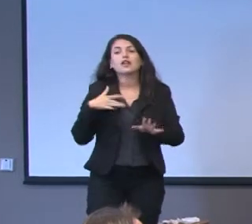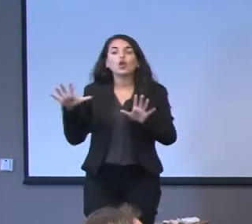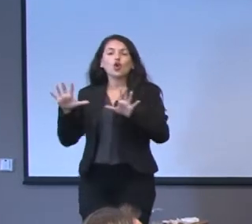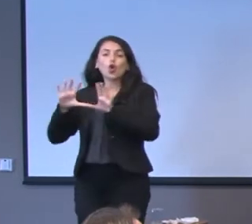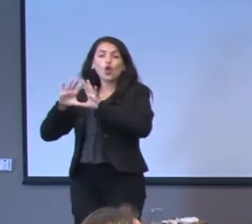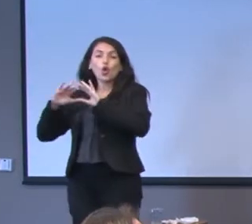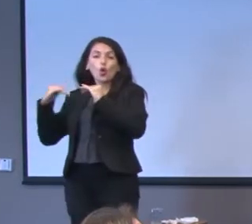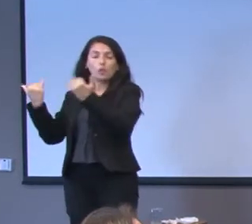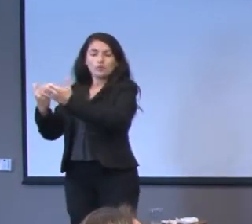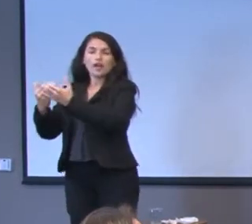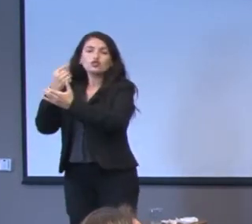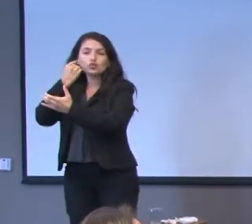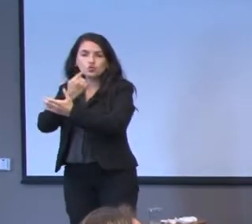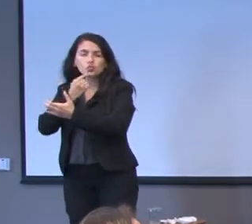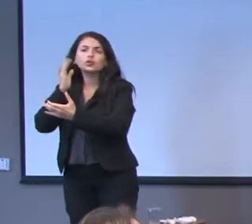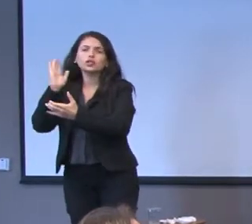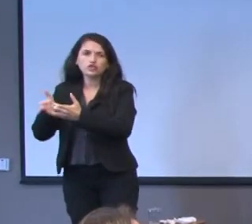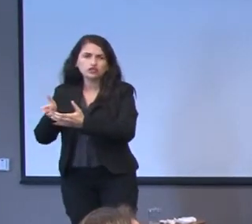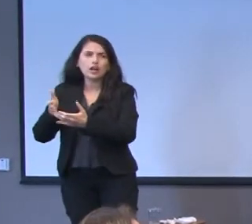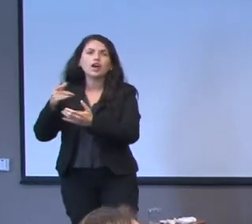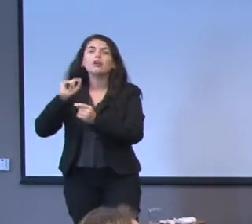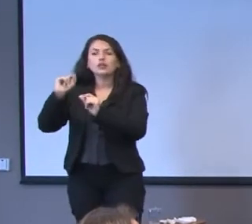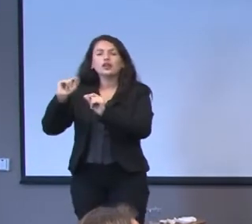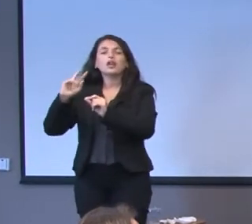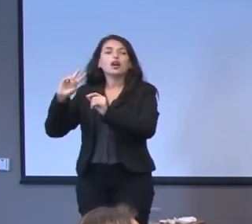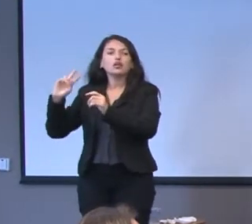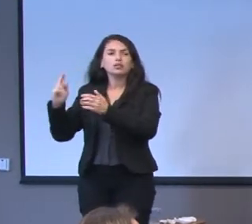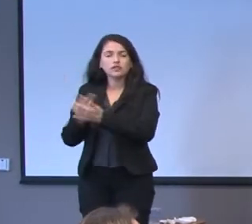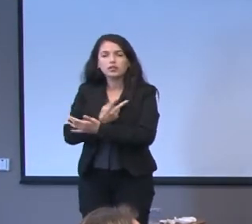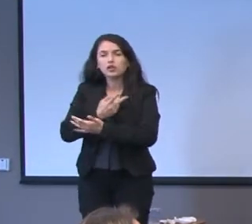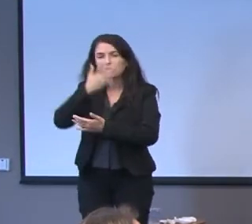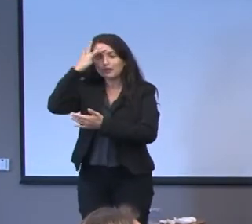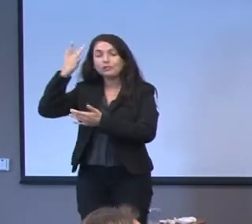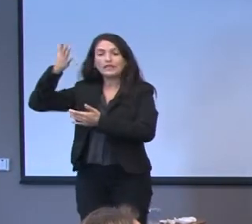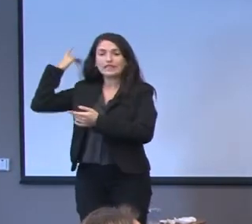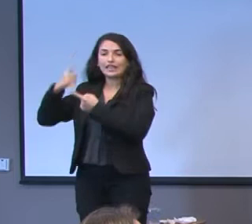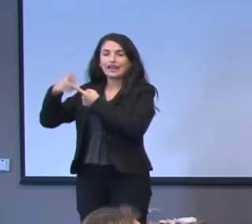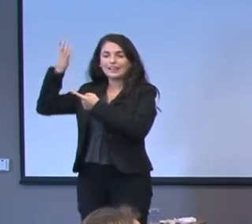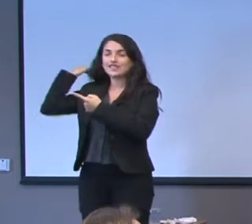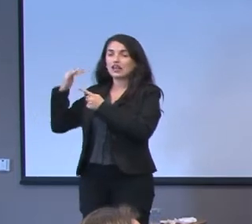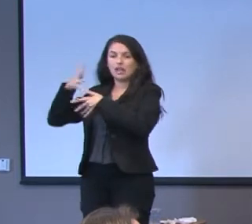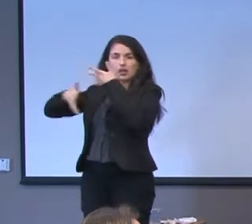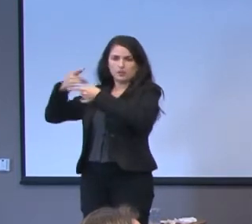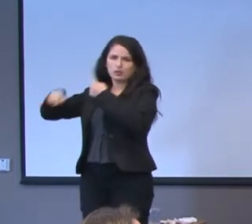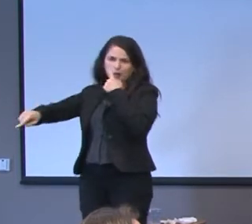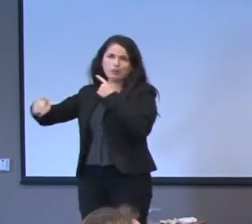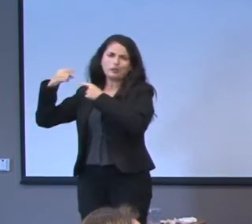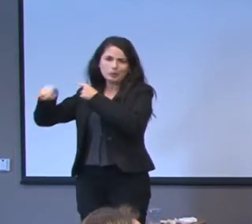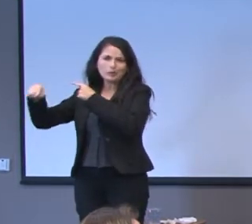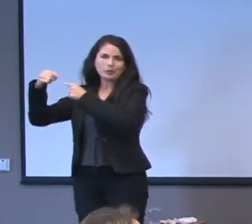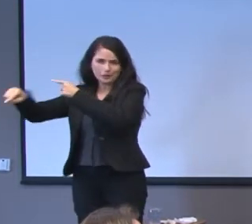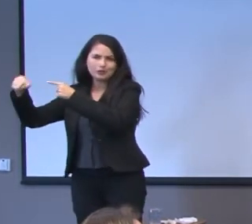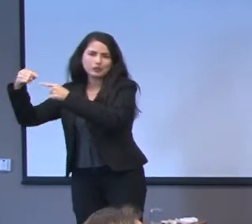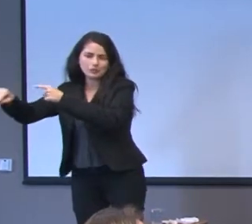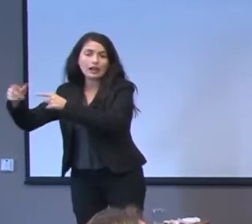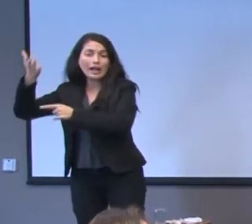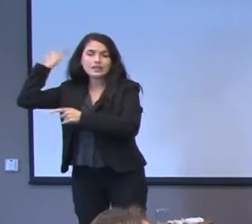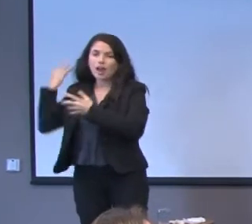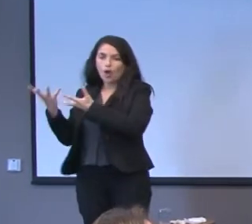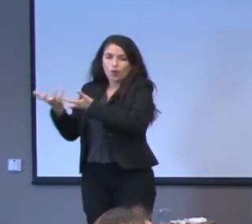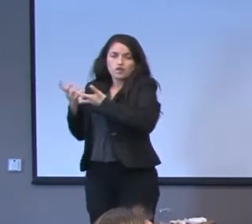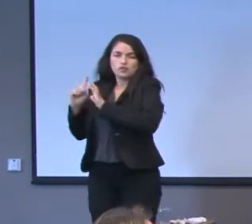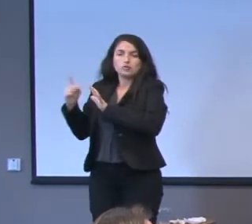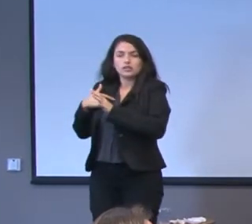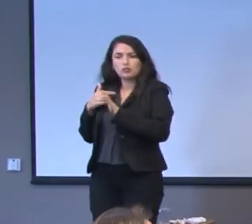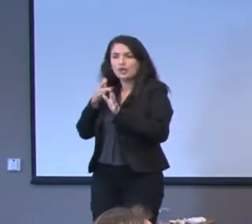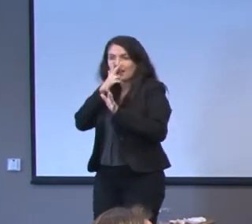já se fecharam por causa das questões históricas mesmo, né, de exclusão, não ter libras, eles também já não foram acolhidos, então eles